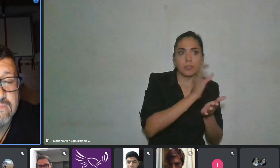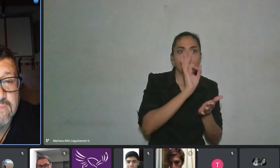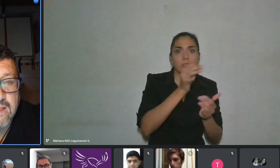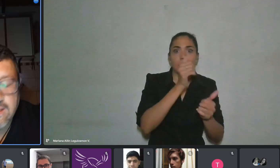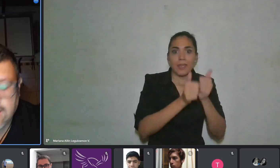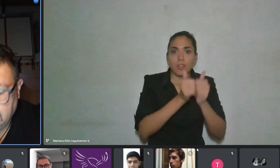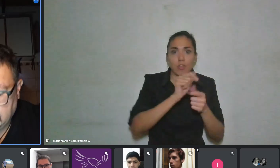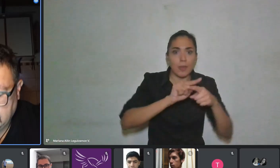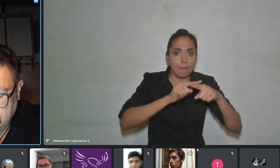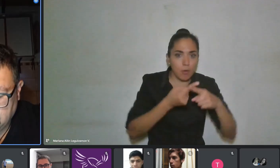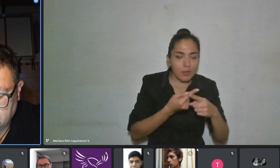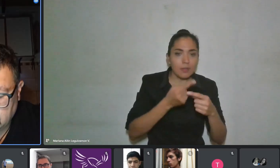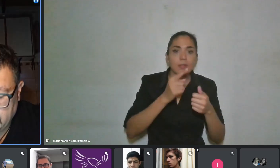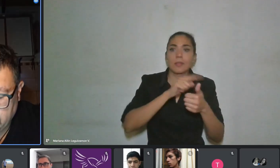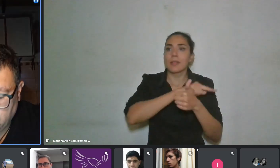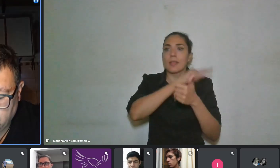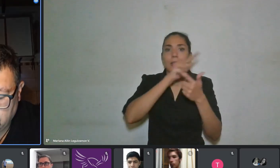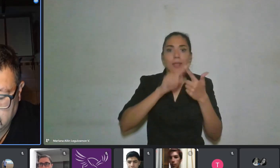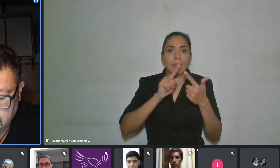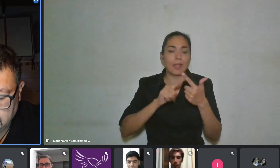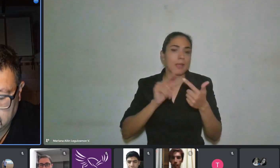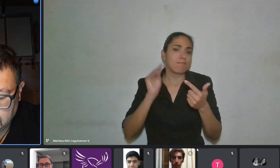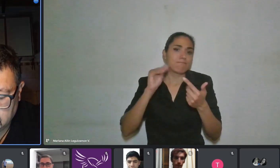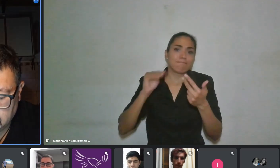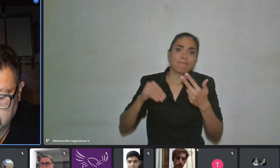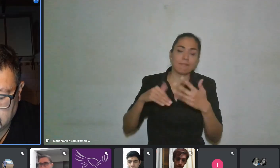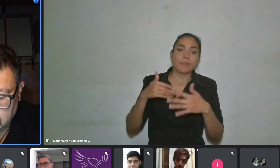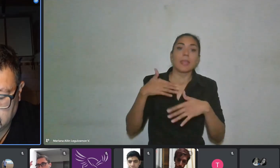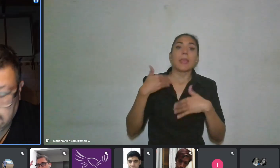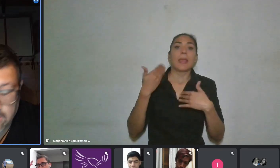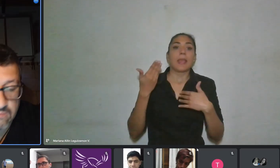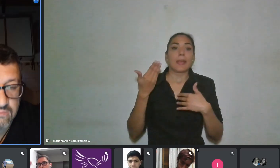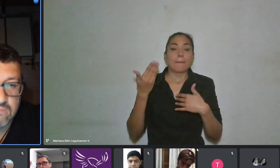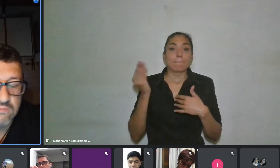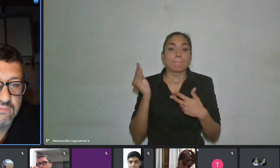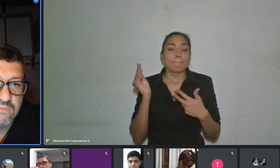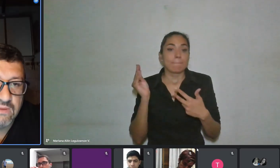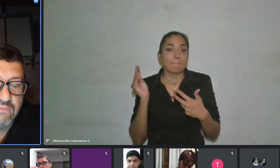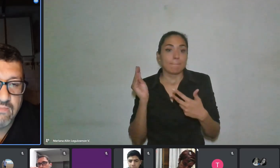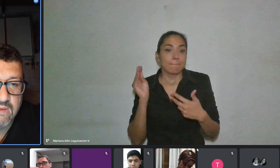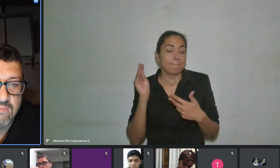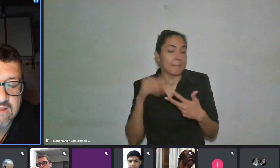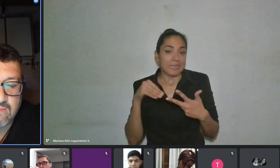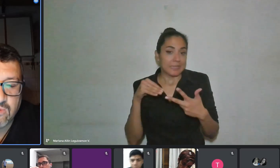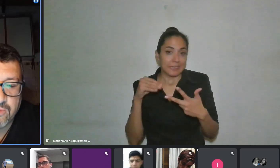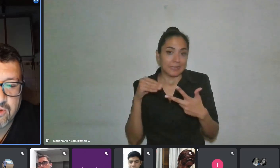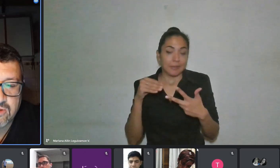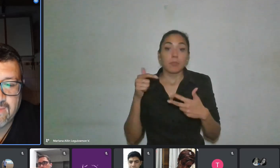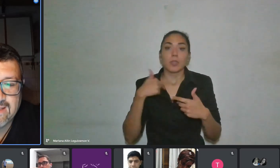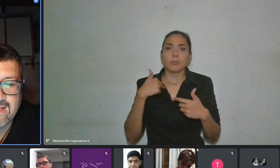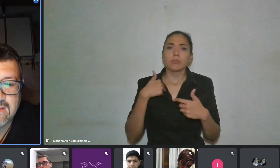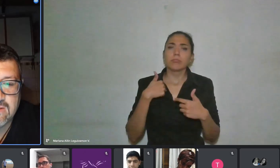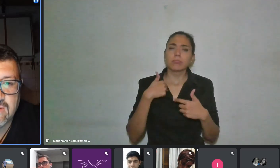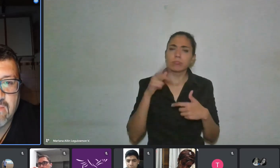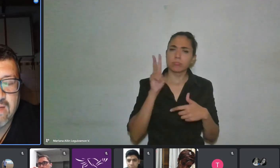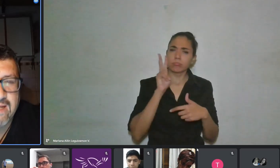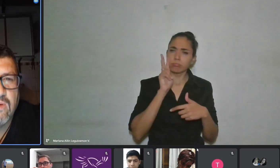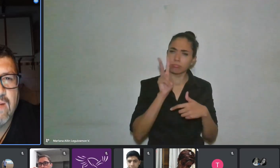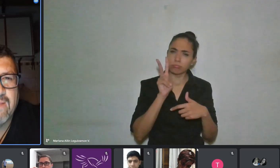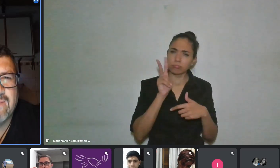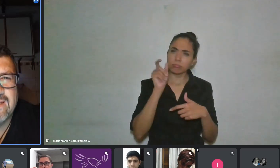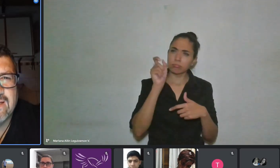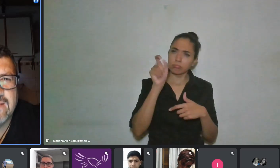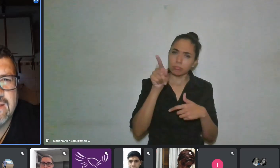política. Por otro lado, bueno, me llamó poderosamente la atención el manejo